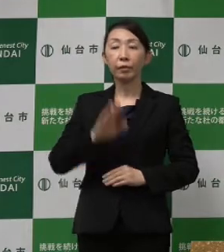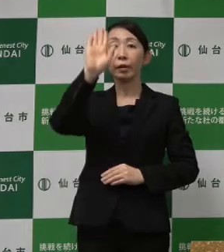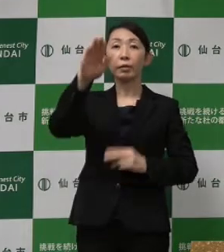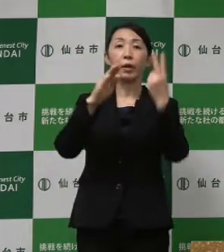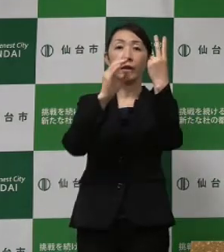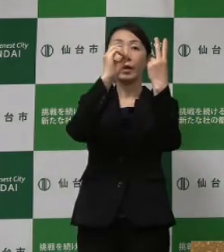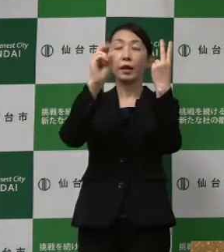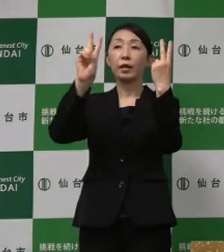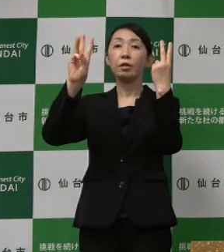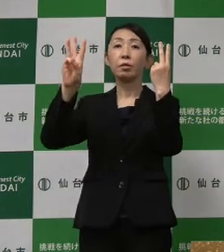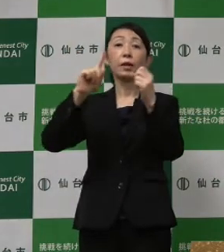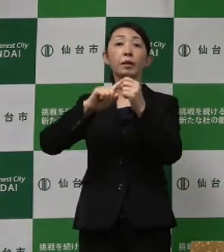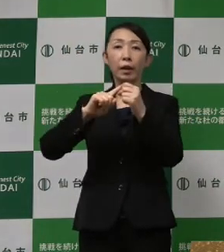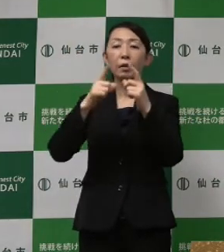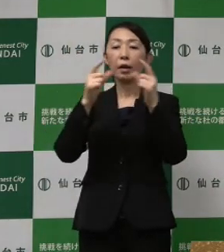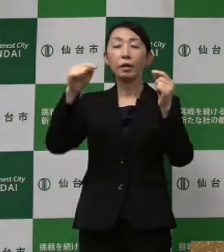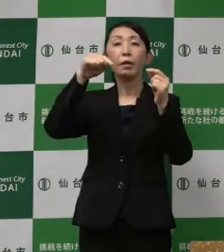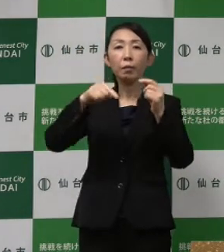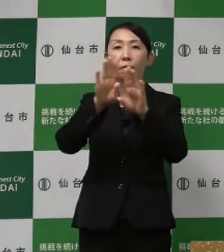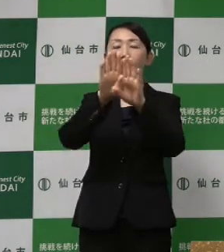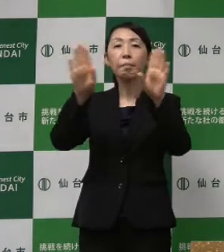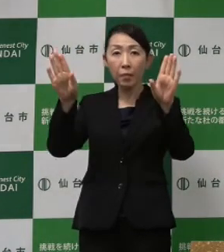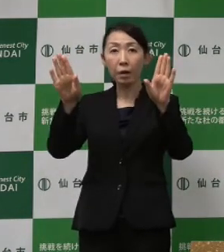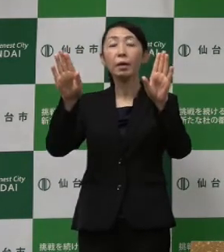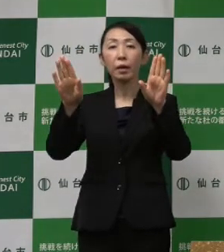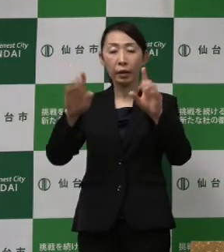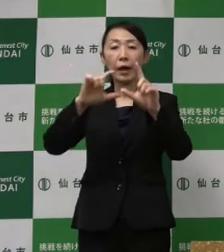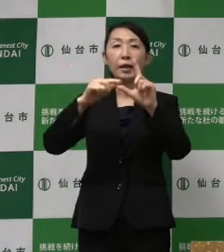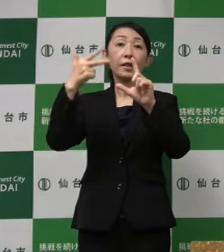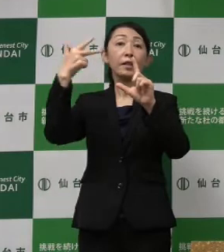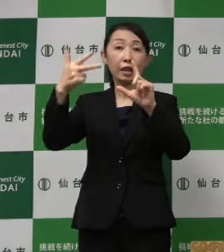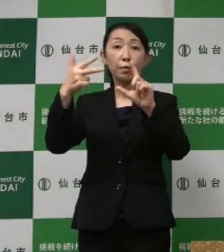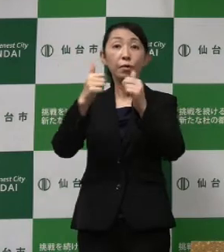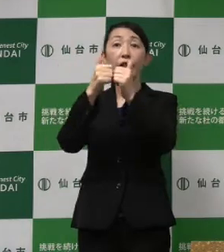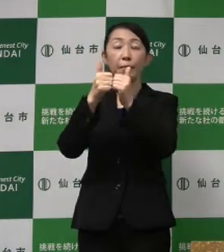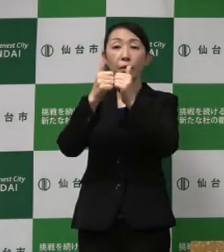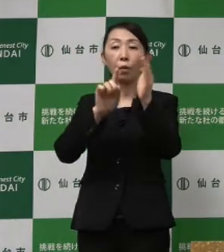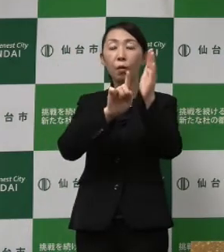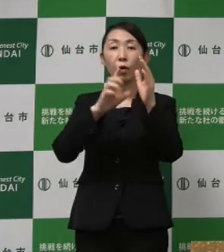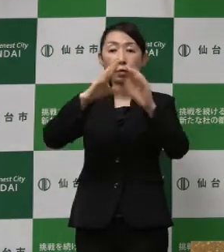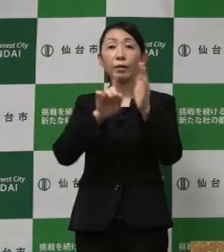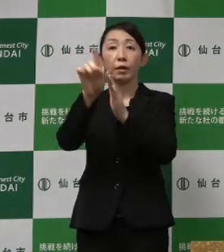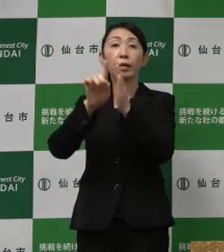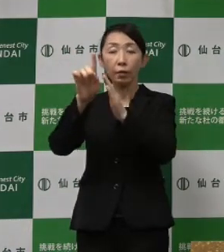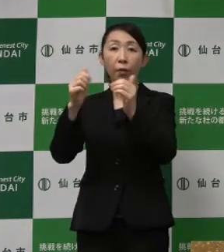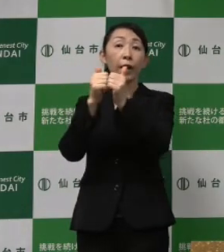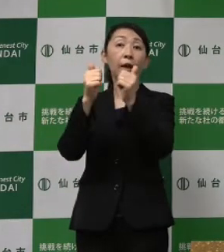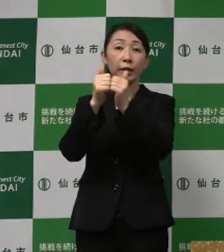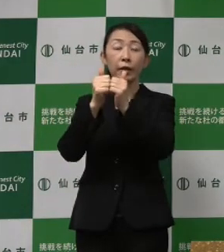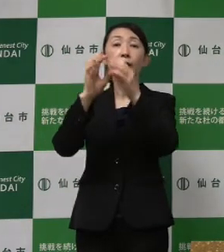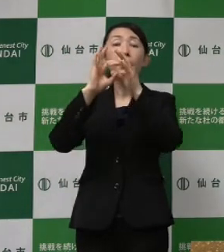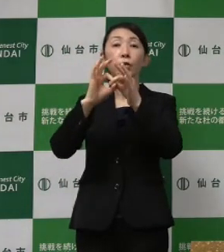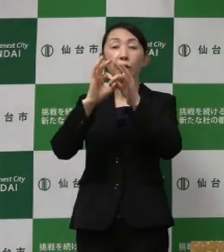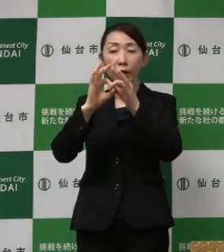2023年に日本で、開催されます G7 サミット主要国首脳会議に伴います関係閣